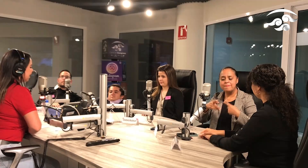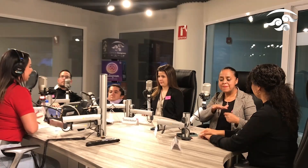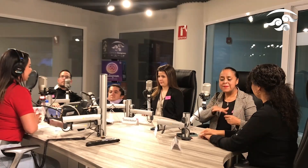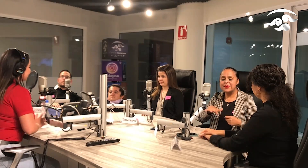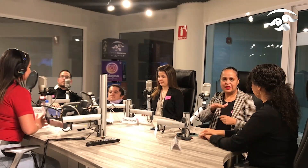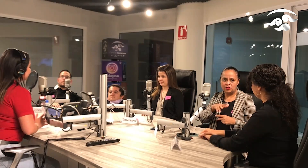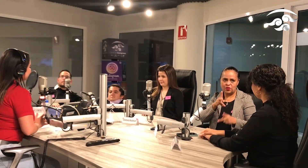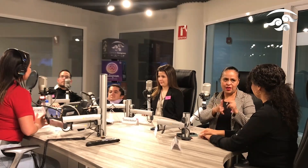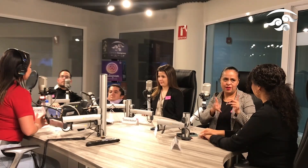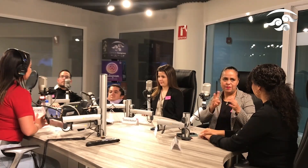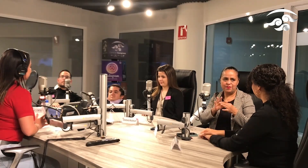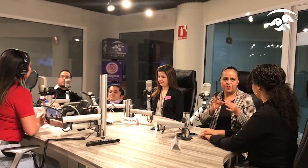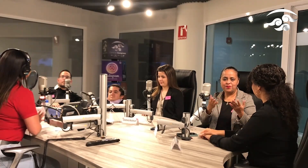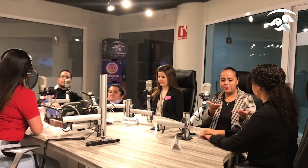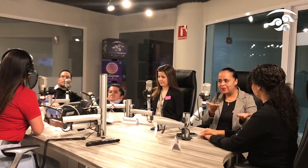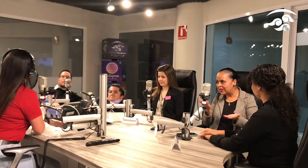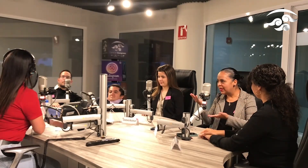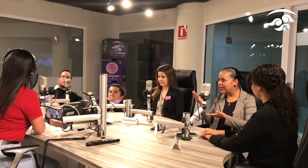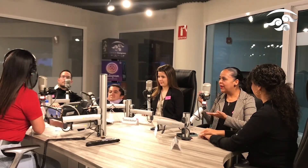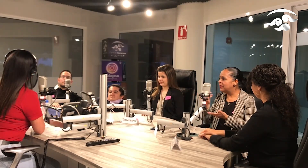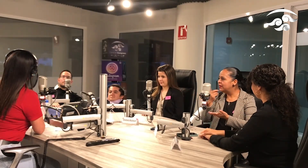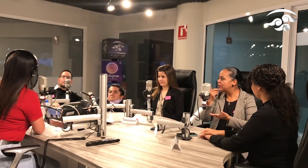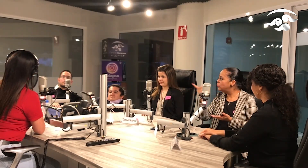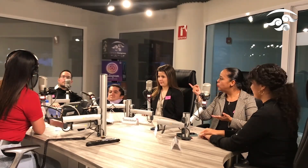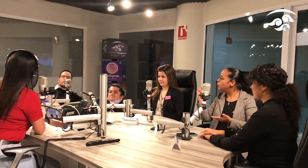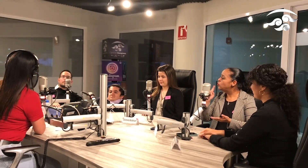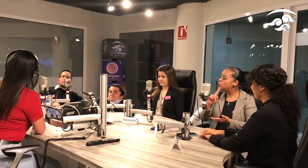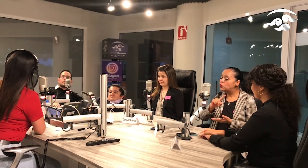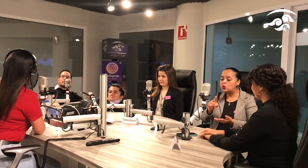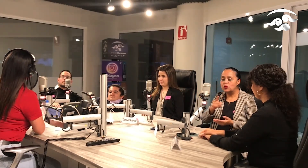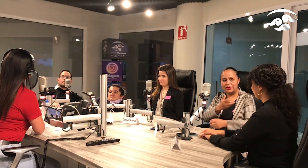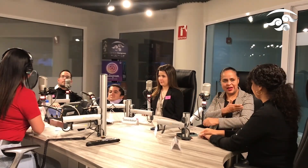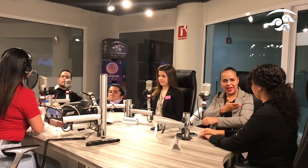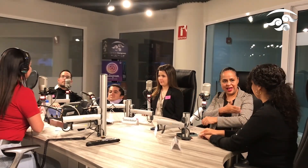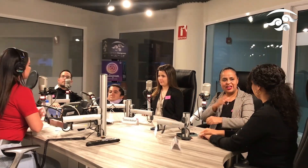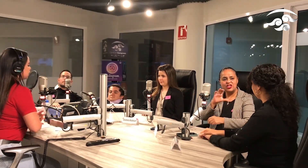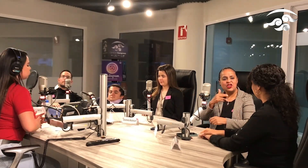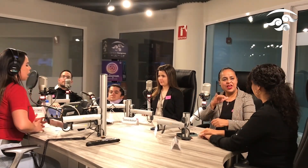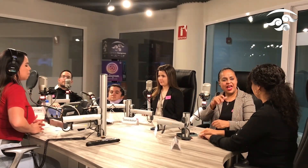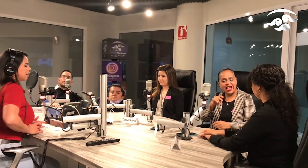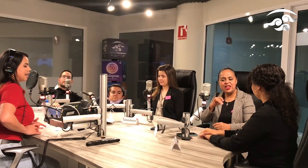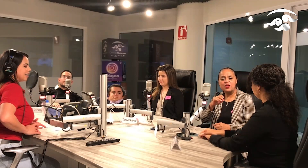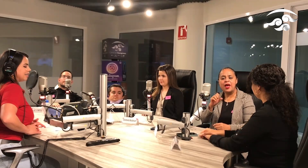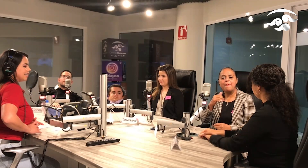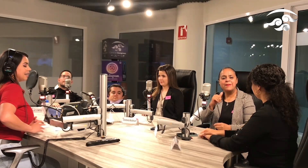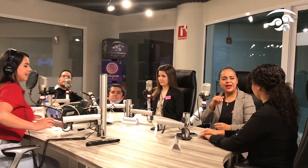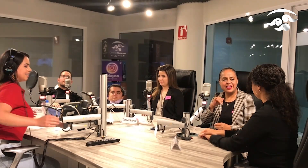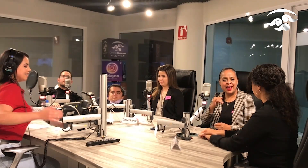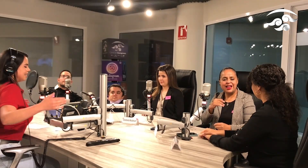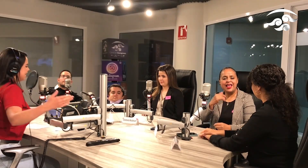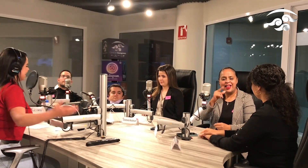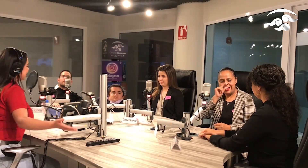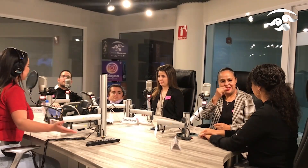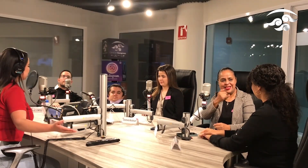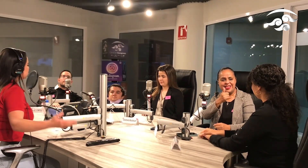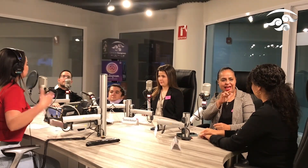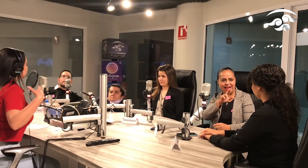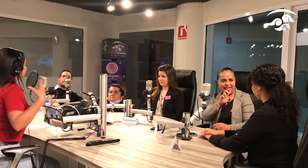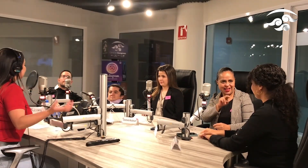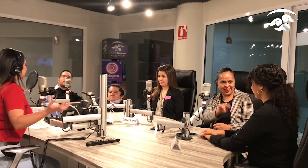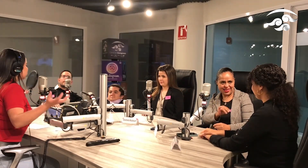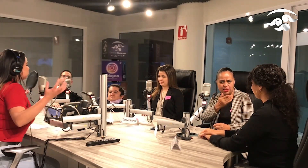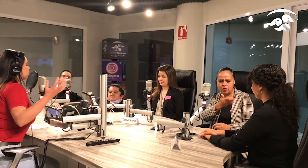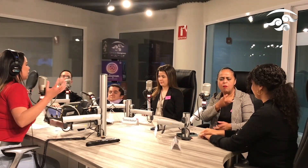¿verdad? Entonces, chicos, pues ustedes que nos están acompañando, Shikani, Yeshua, Amairani, Liz y Yareni,